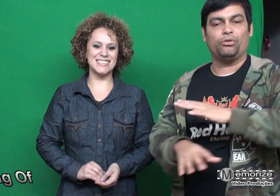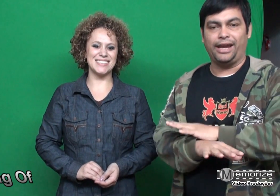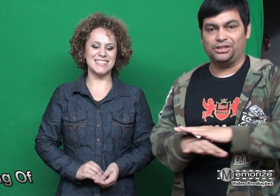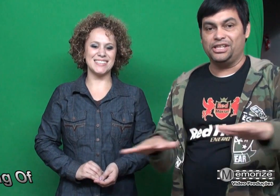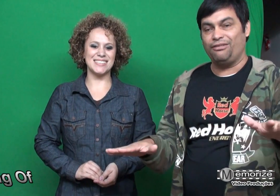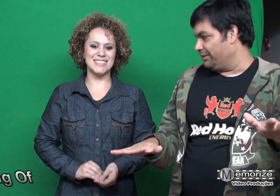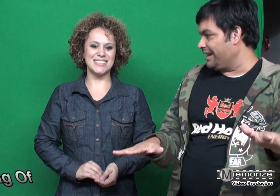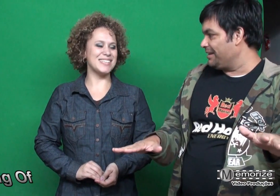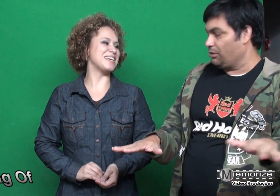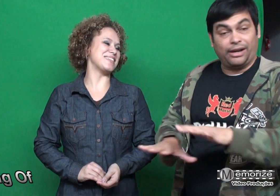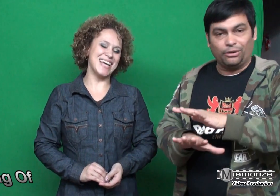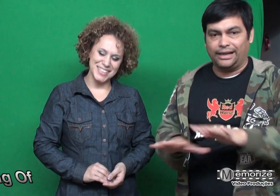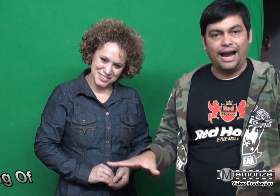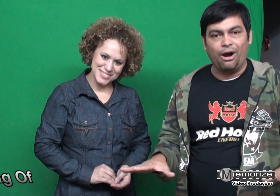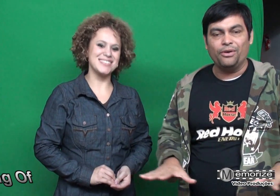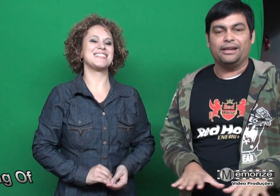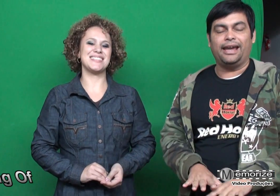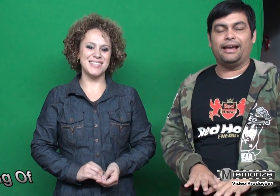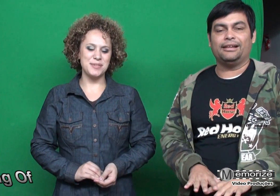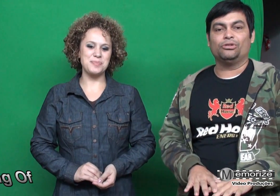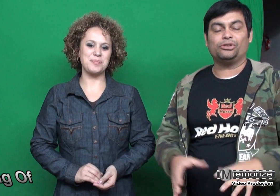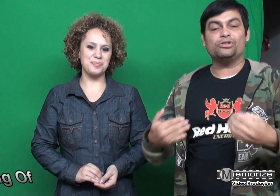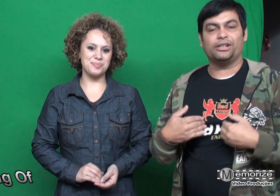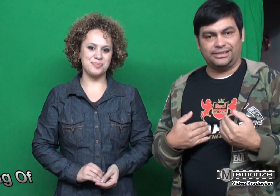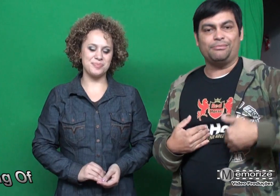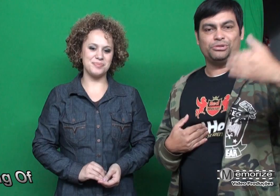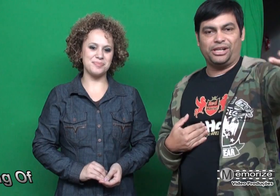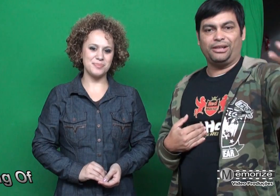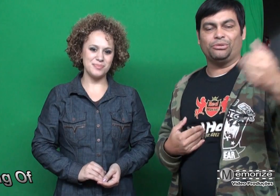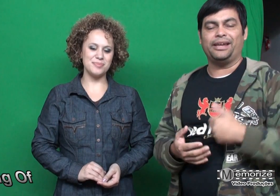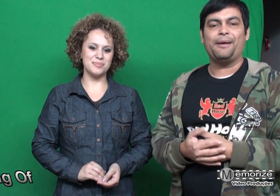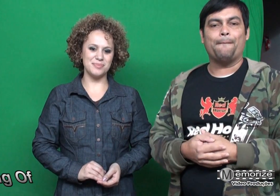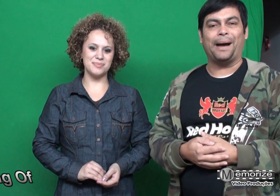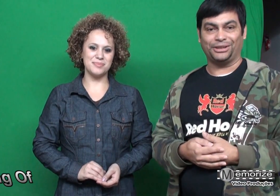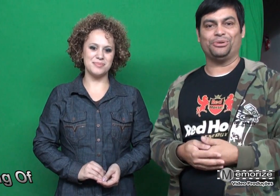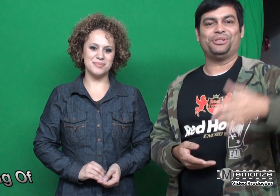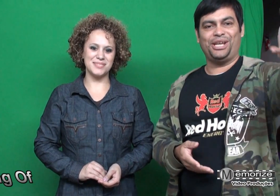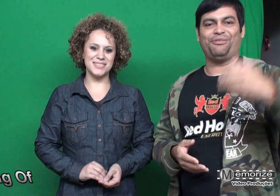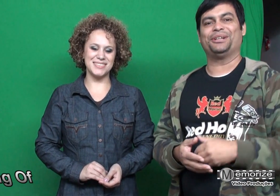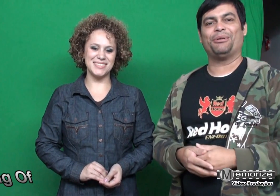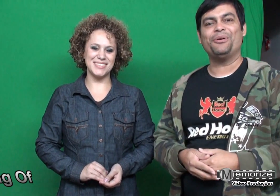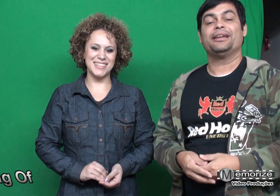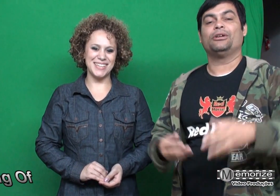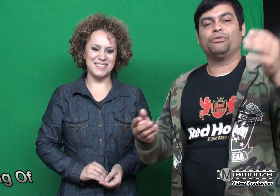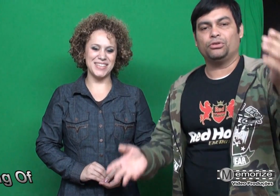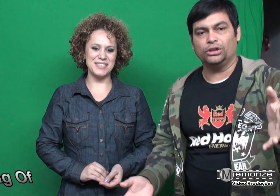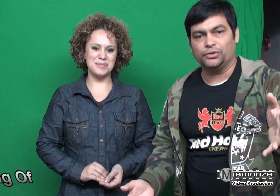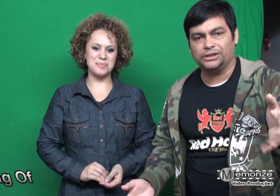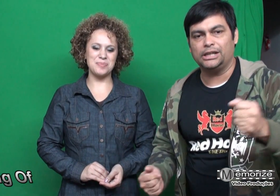qualquer nível, né? Qualquer verdade. Local, todos nós temos o direito aí, pátrio de ir e vir, tá bom? Então eu convido todos vocês para